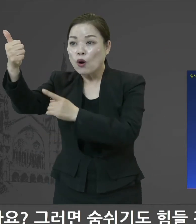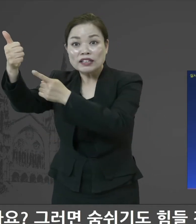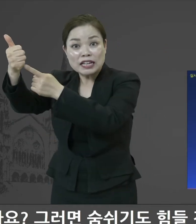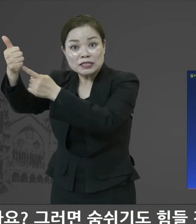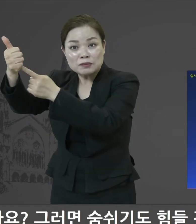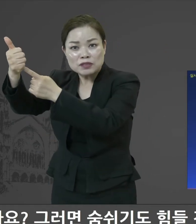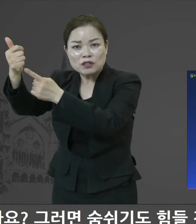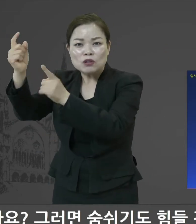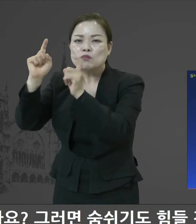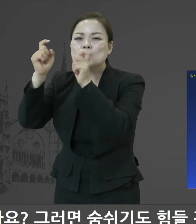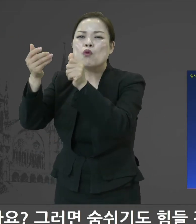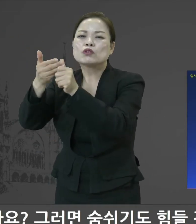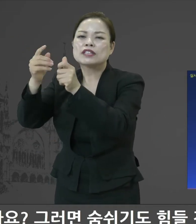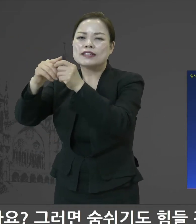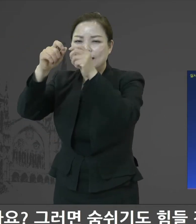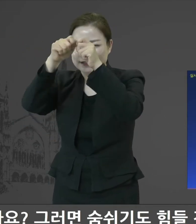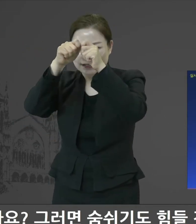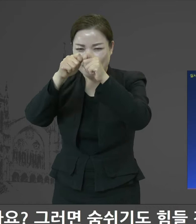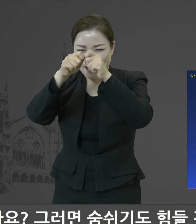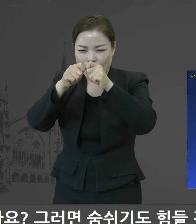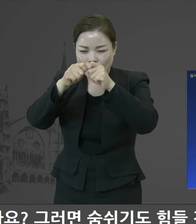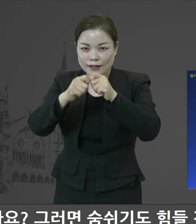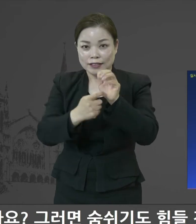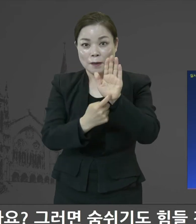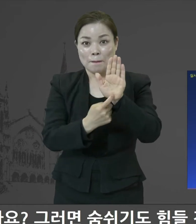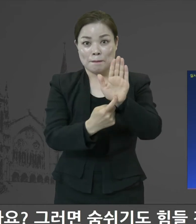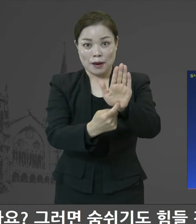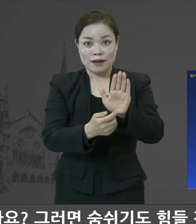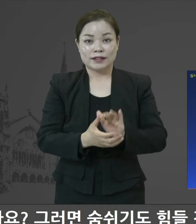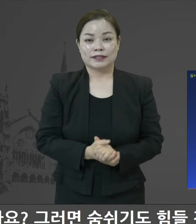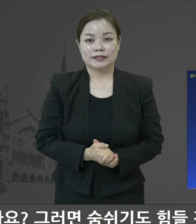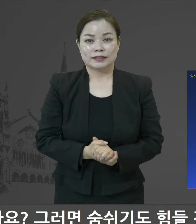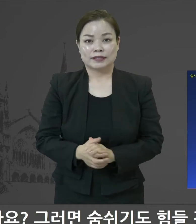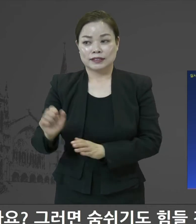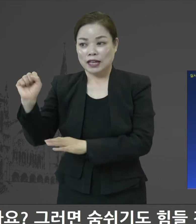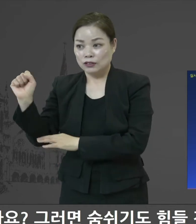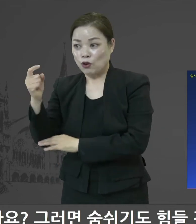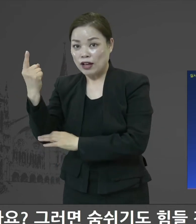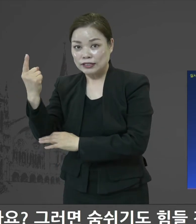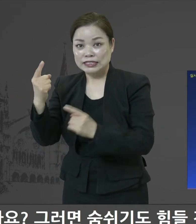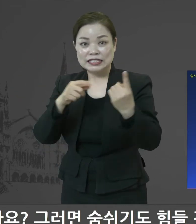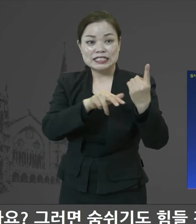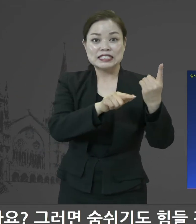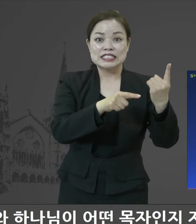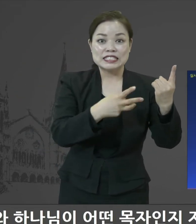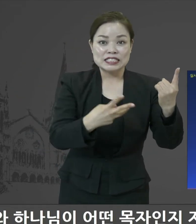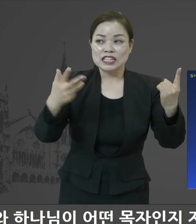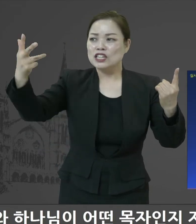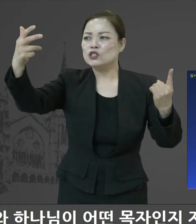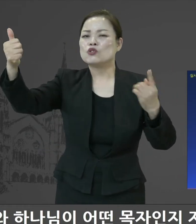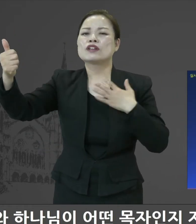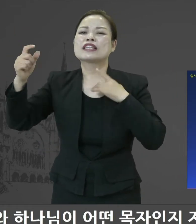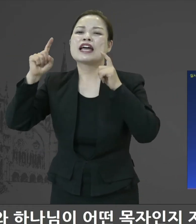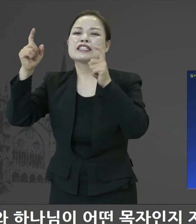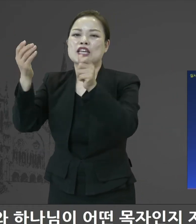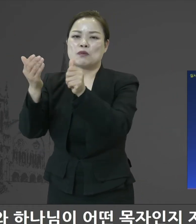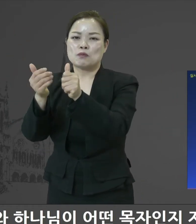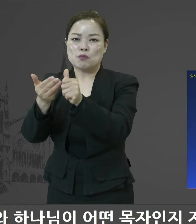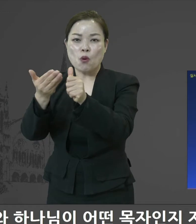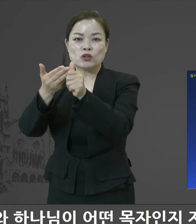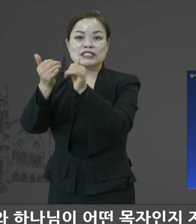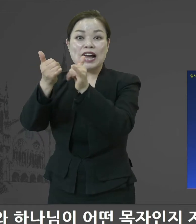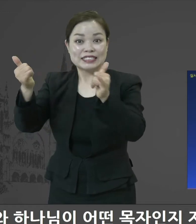어떤 목자이신지 자세하게 설명하고 있습니다. 다윗은 1절에서 이렇게 고백합니다. 여호와는 나의